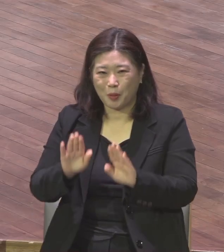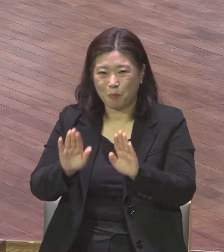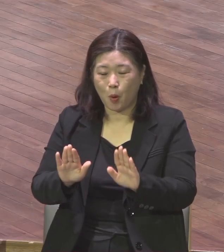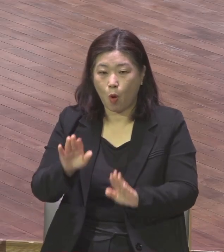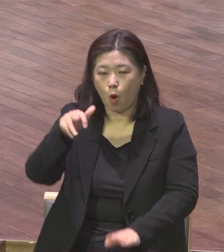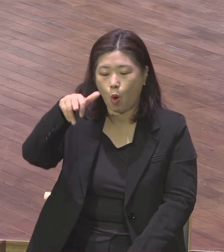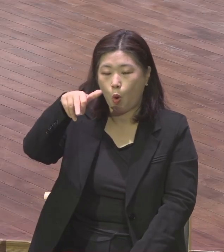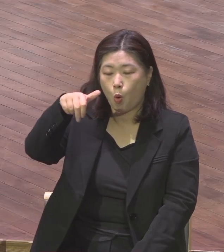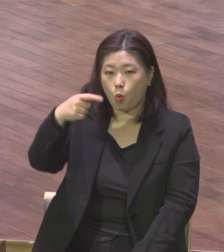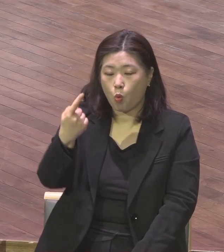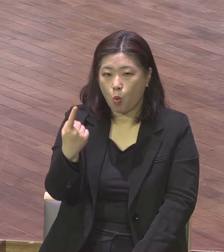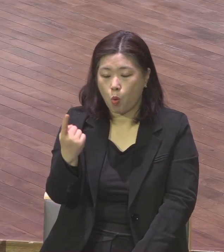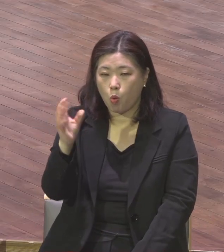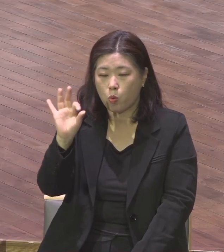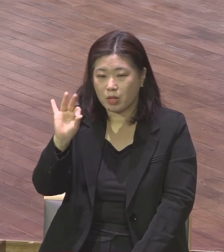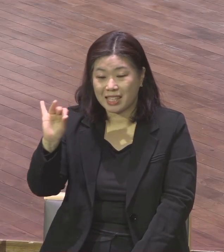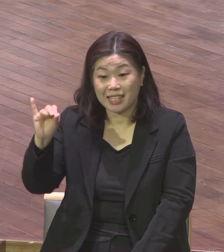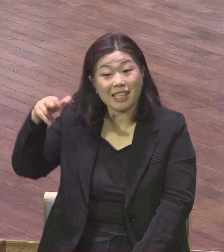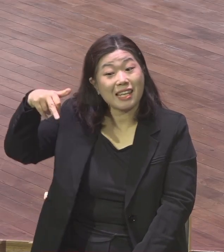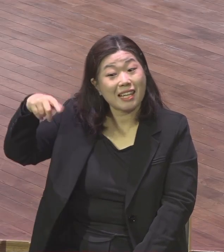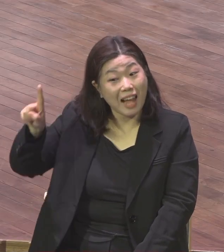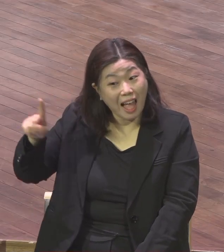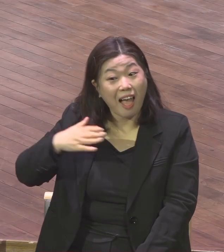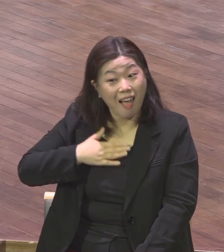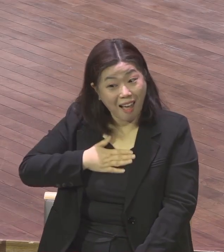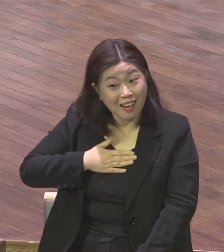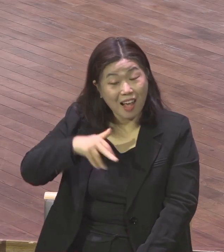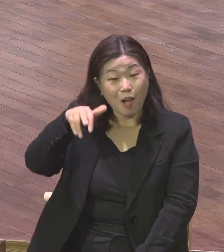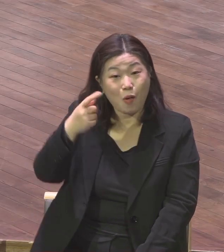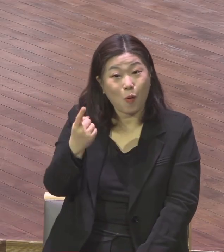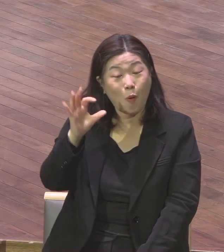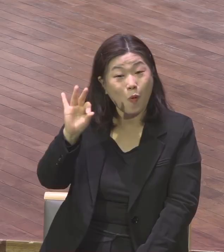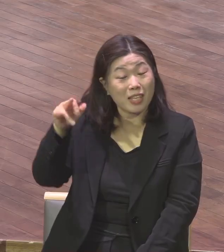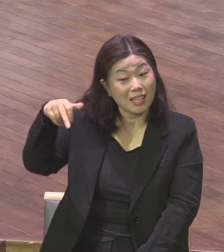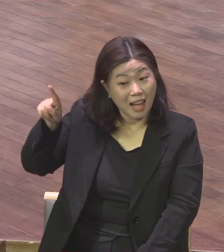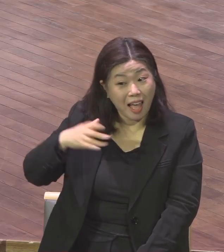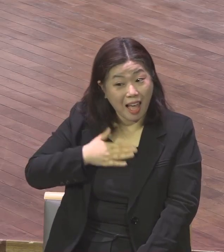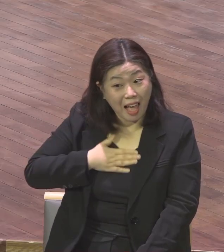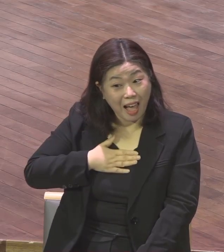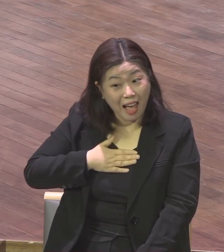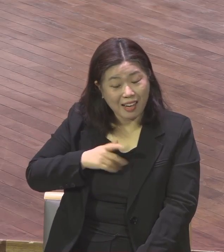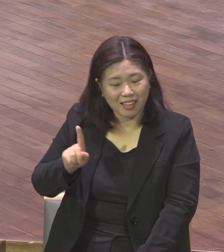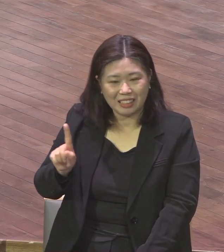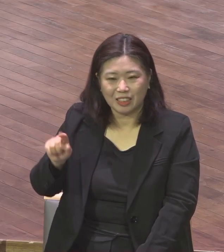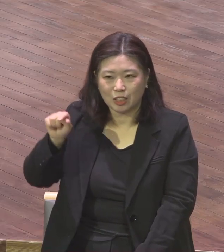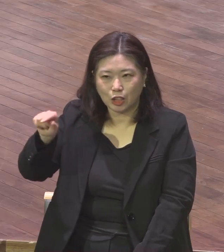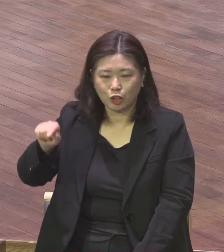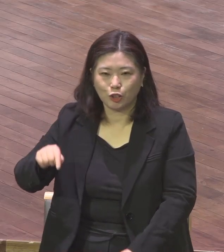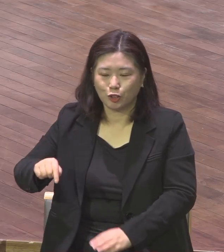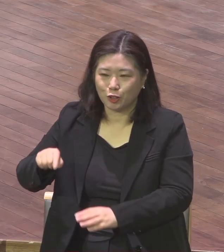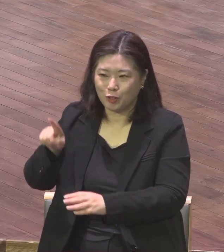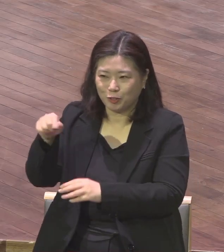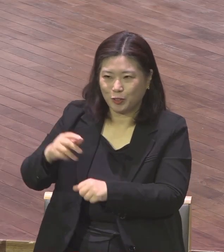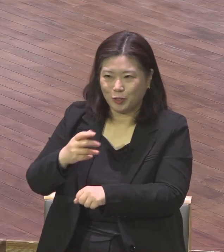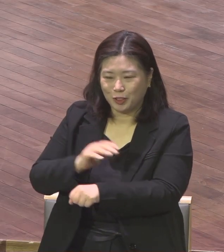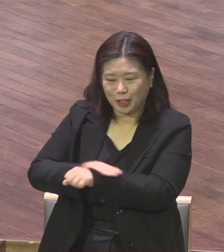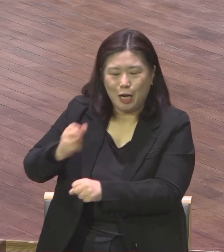말, 저 아프리카 케냐에 지금 여기 김감사 지금 현장에 있는 사람이 와 있잖아요.